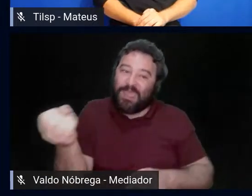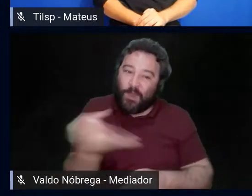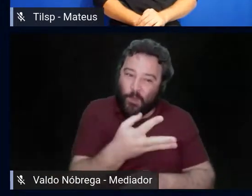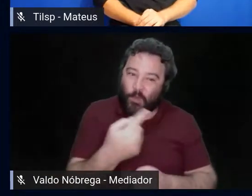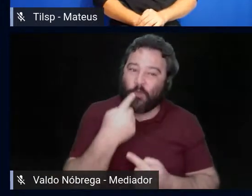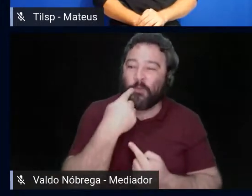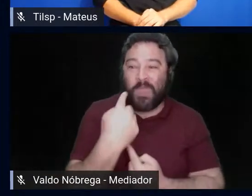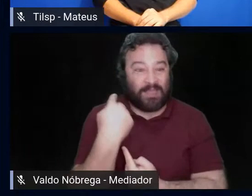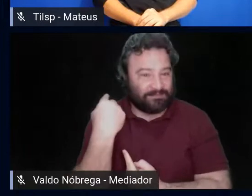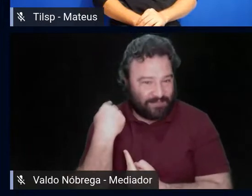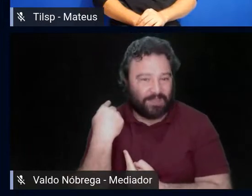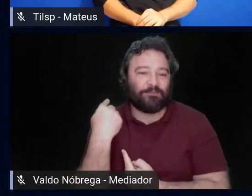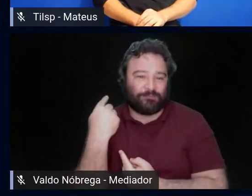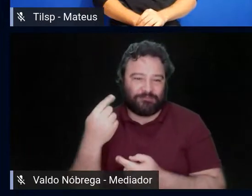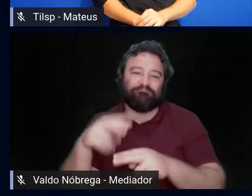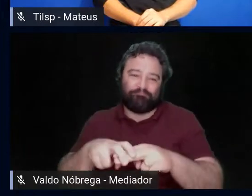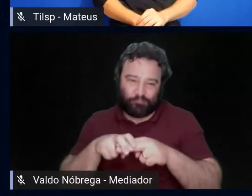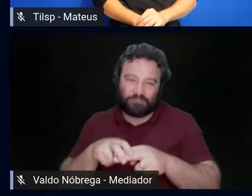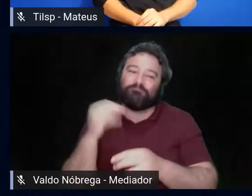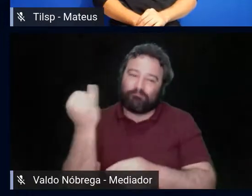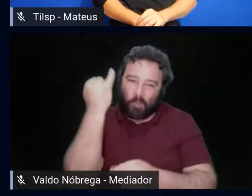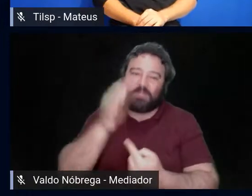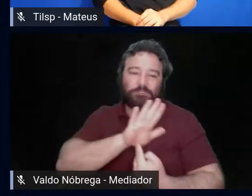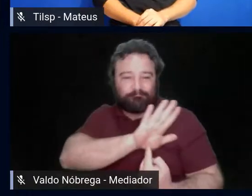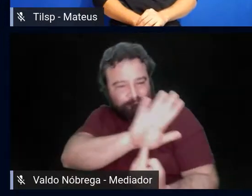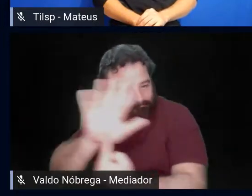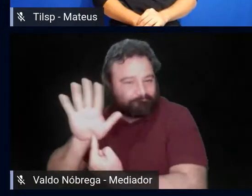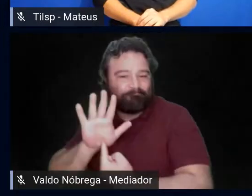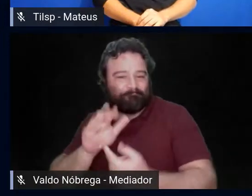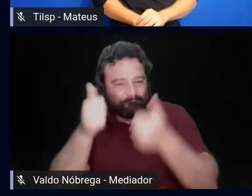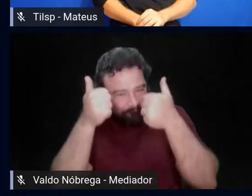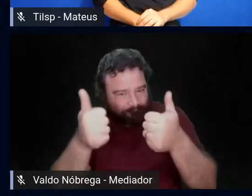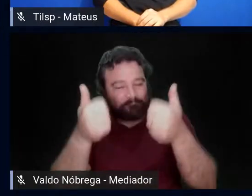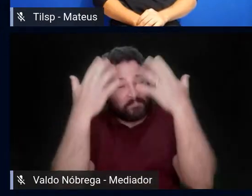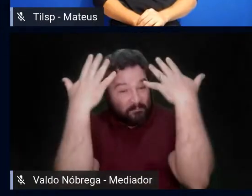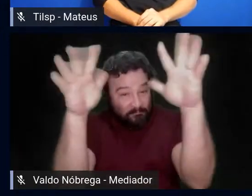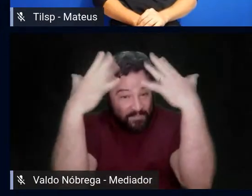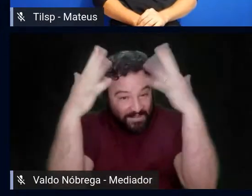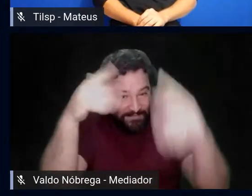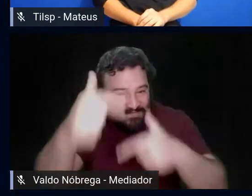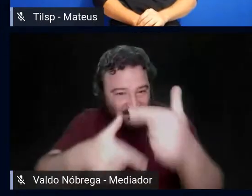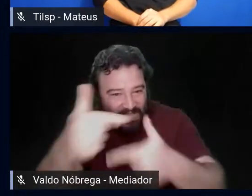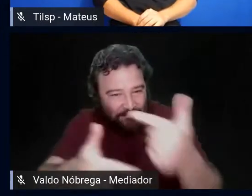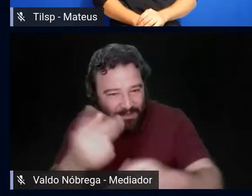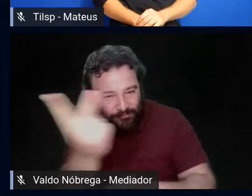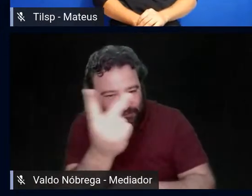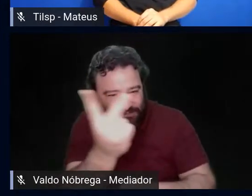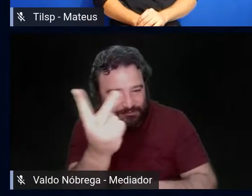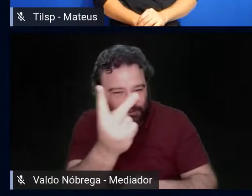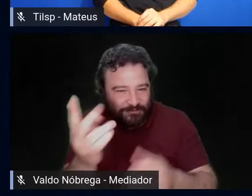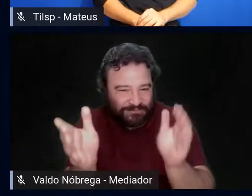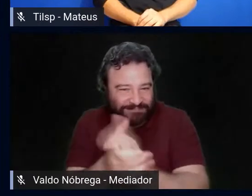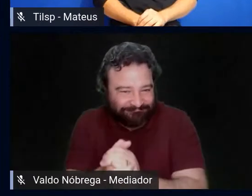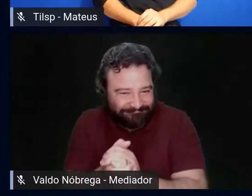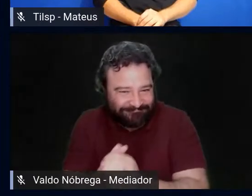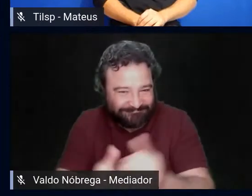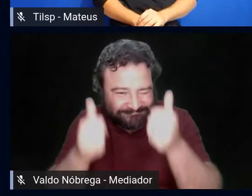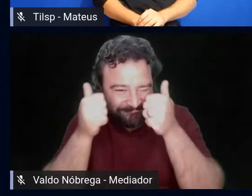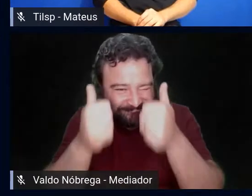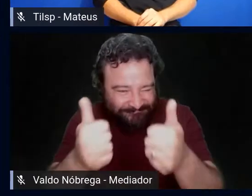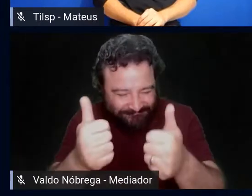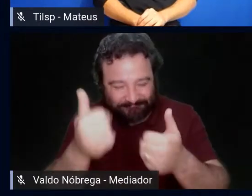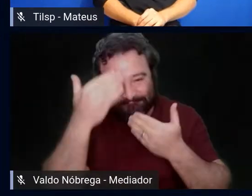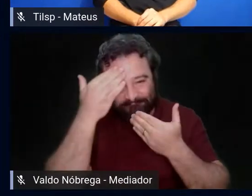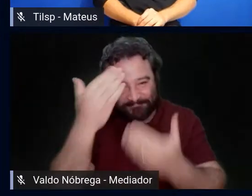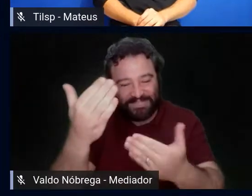de fato é uma temática eh recente, né, sobre os refugiados. Então, é muito importante essa sua apresentação. Parabéns por